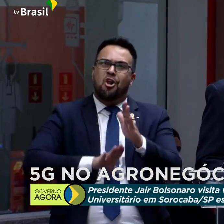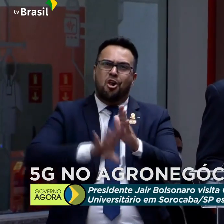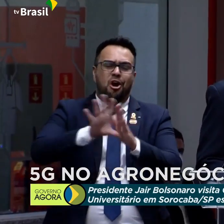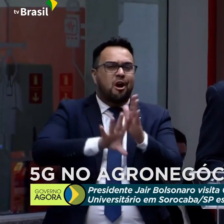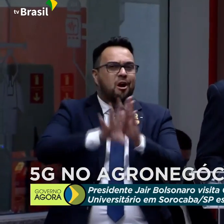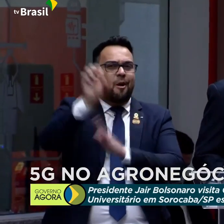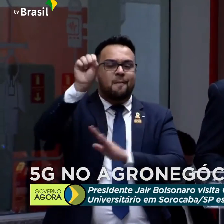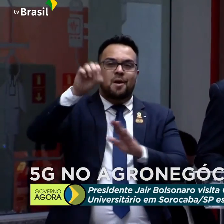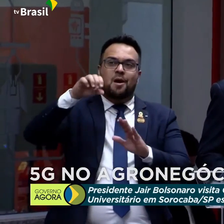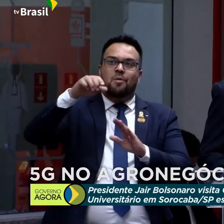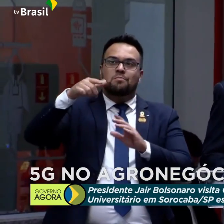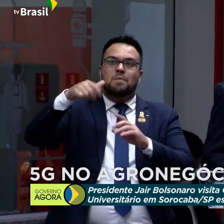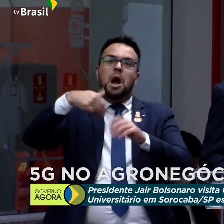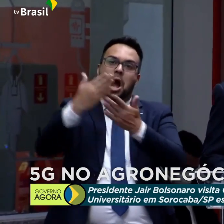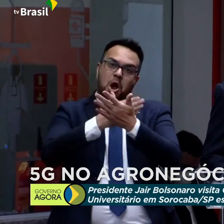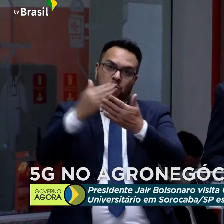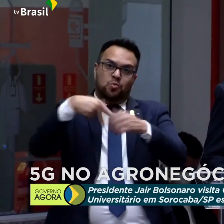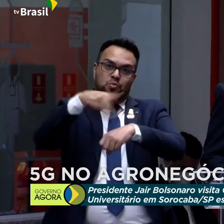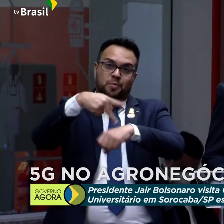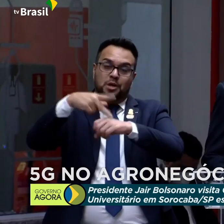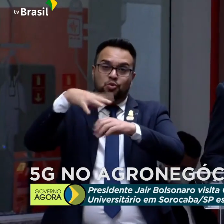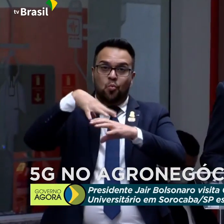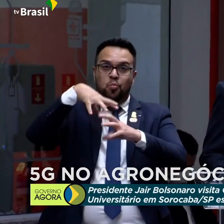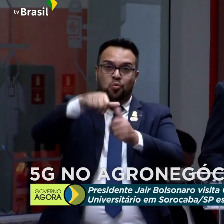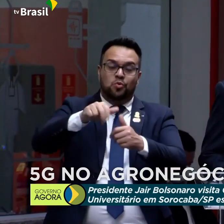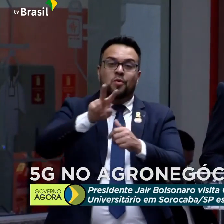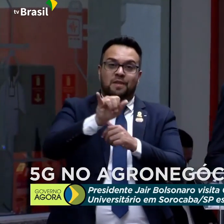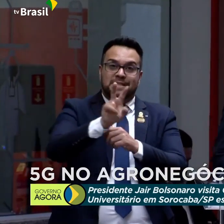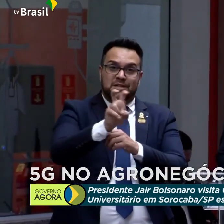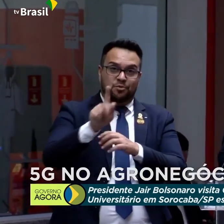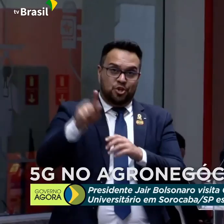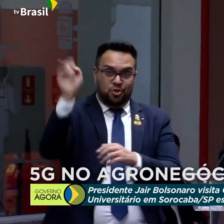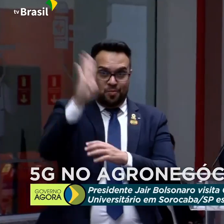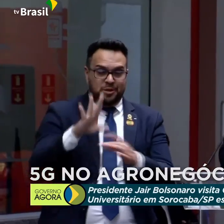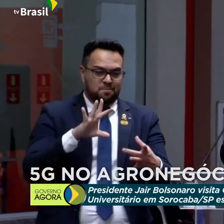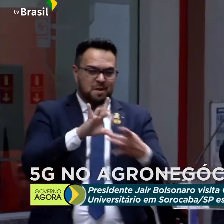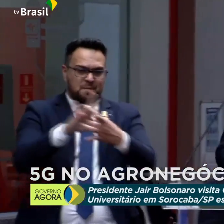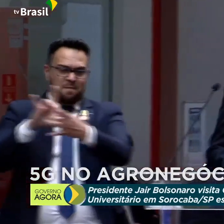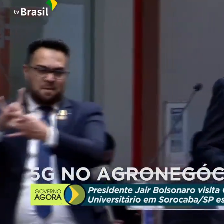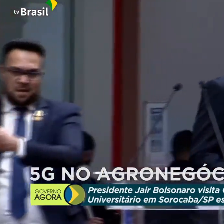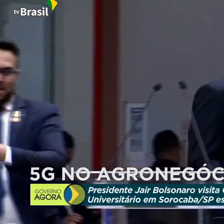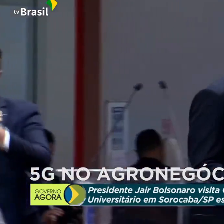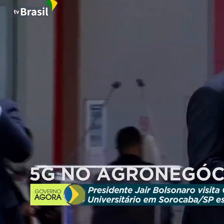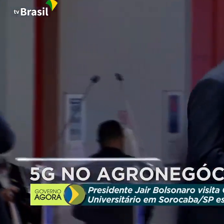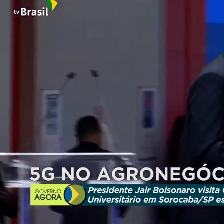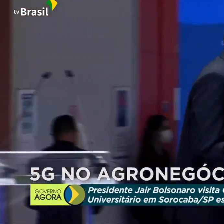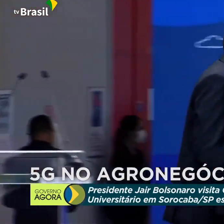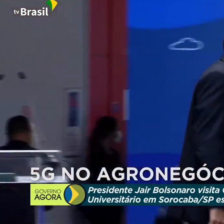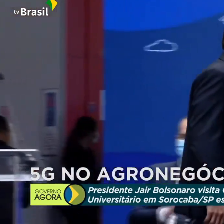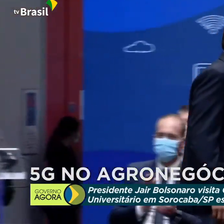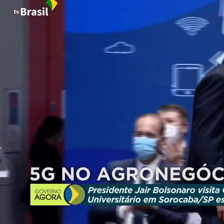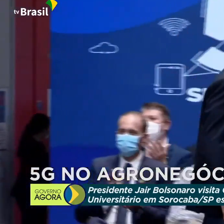logo em breve teremos aqui o 5G todo conectado para conectar a indústria do agronegócio. Valeu.